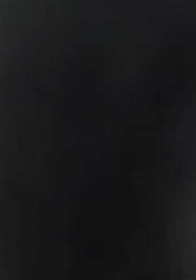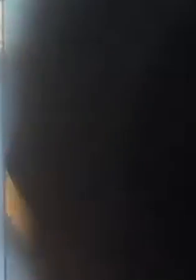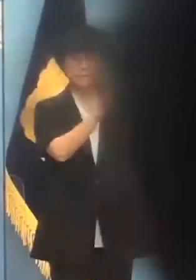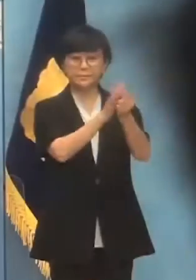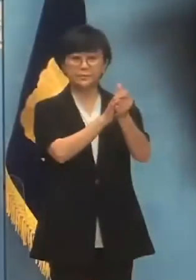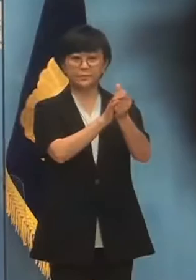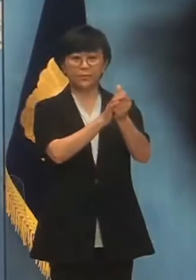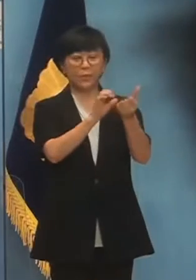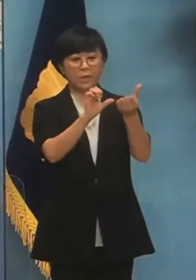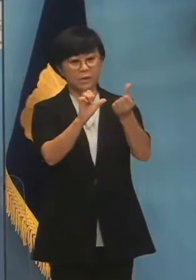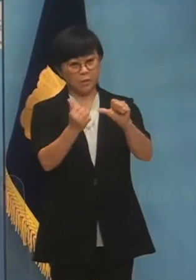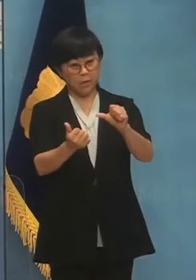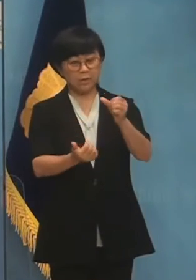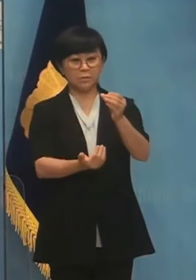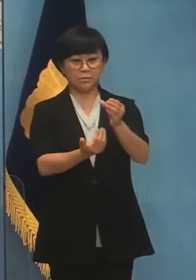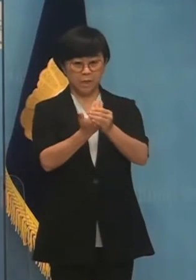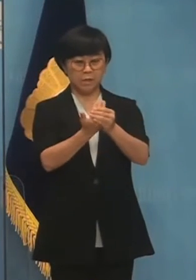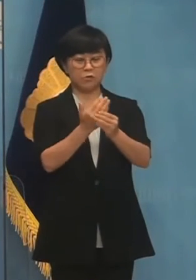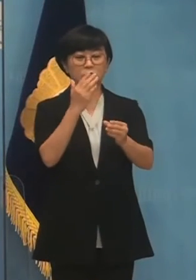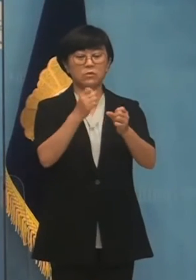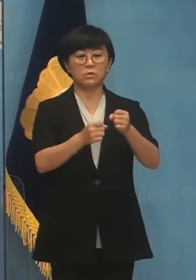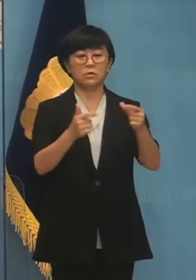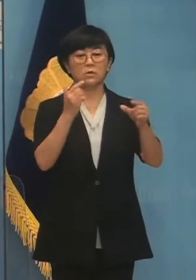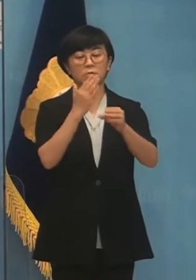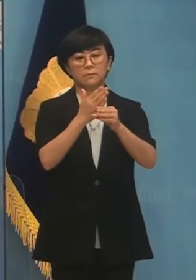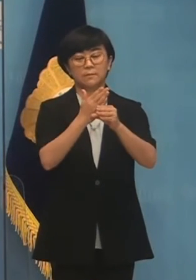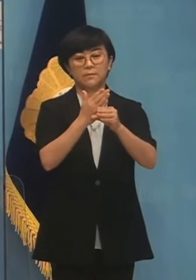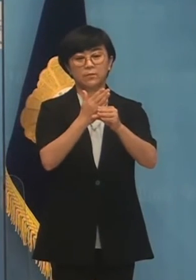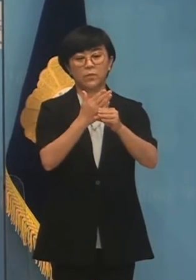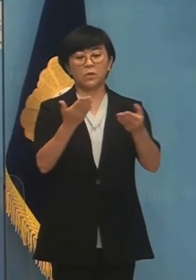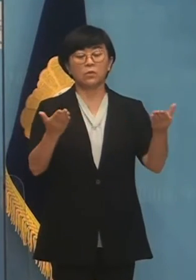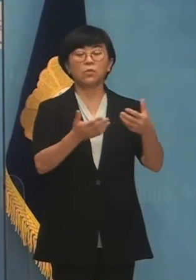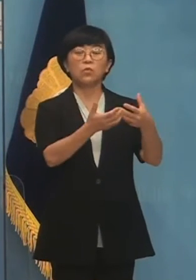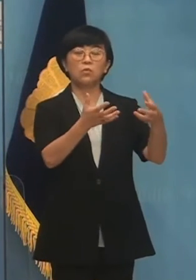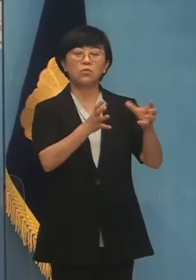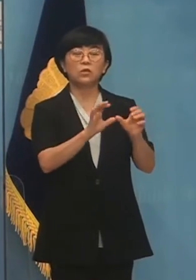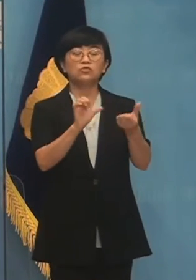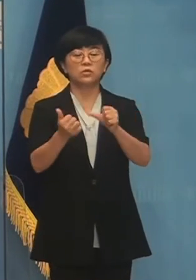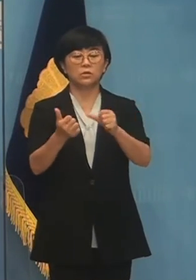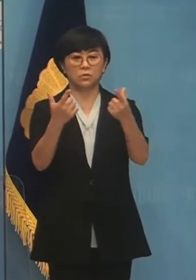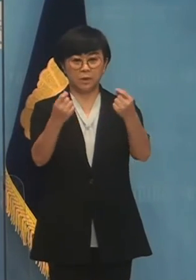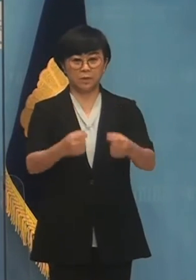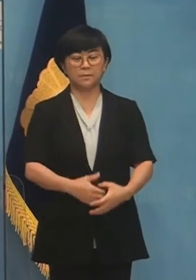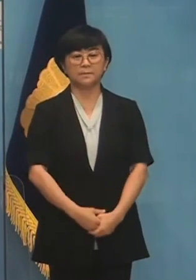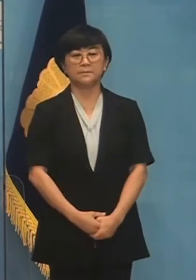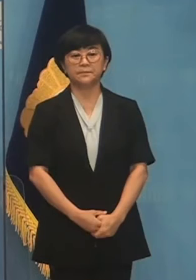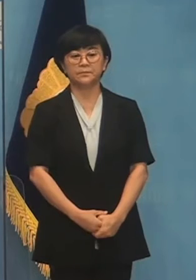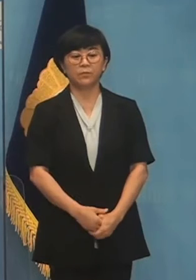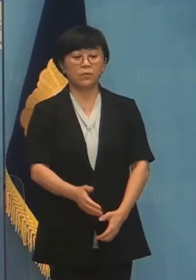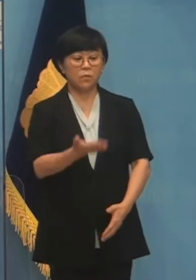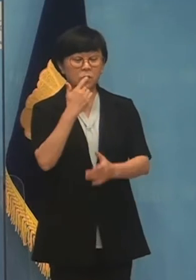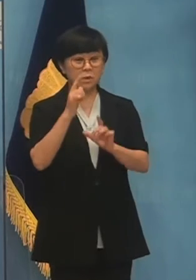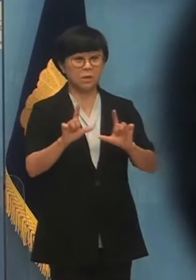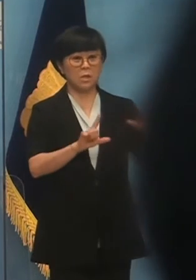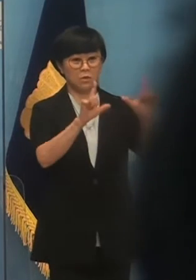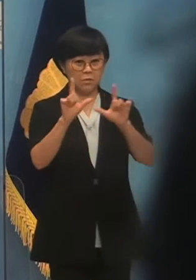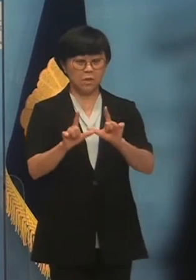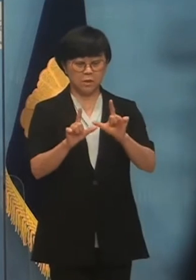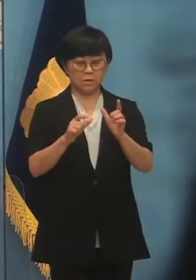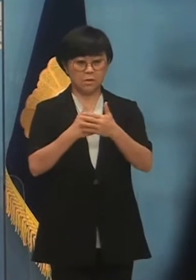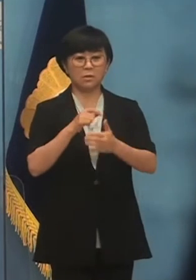사망 사고가 증가하고 있습니다. 사실상 노동부가 죽인 것입니다. 먹고 살려고 간